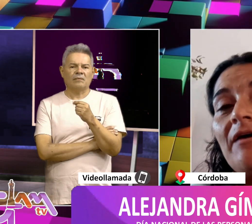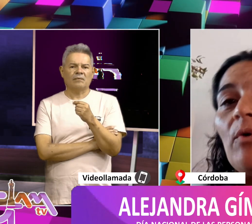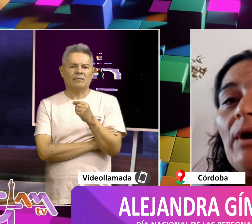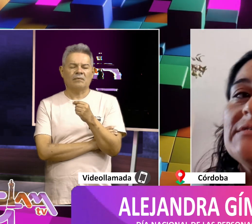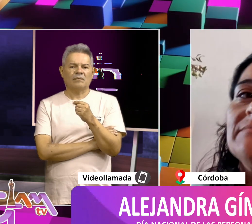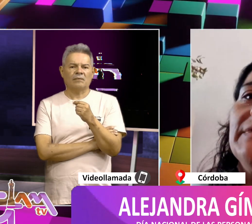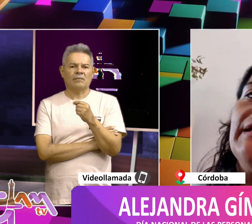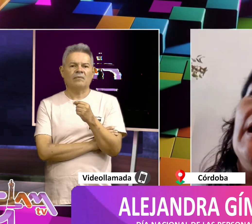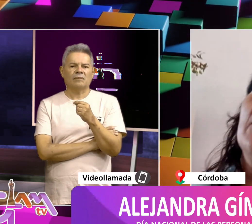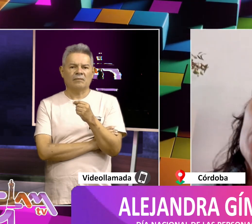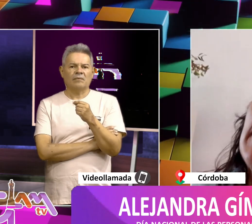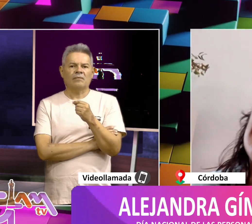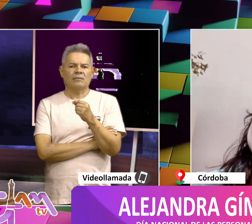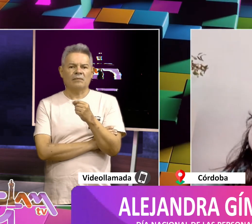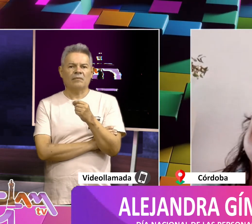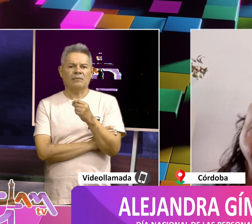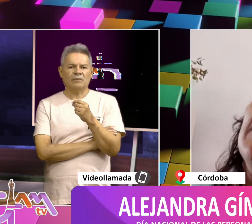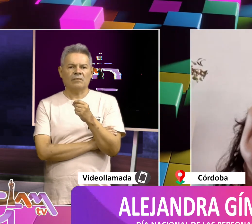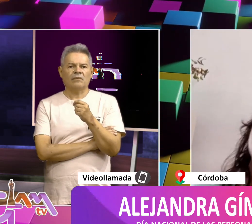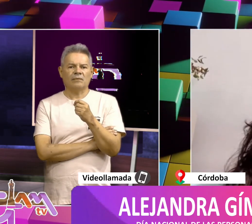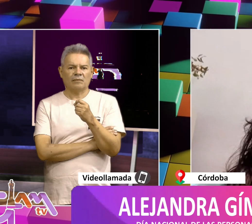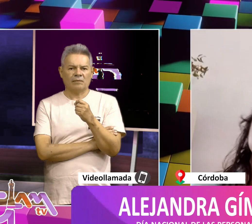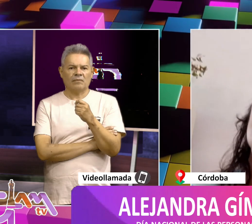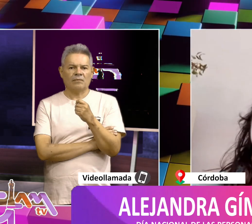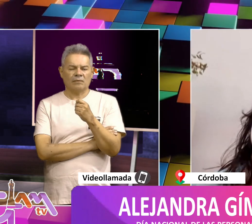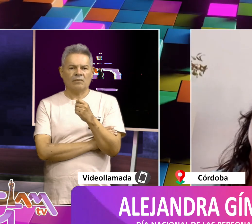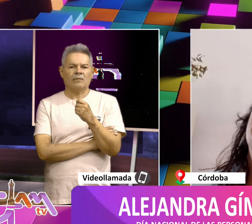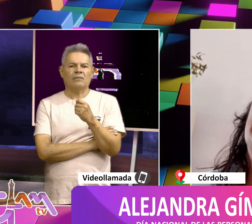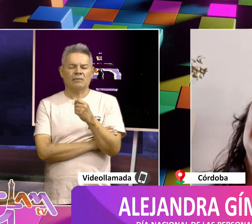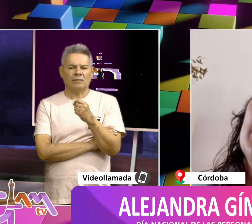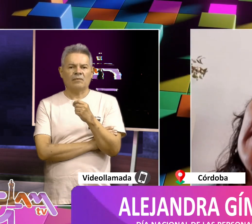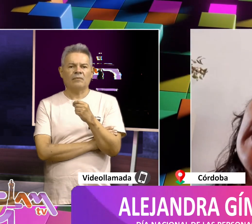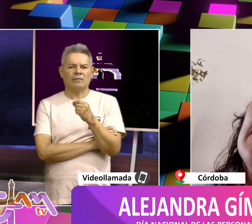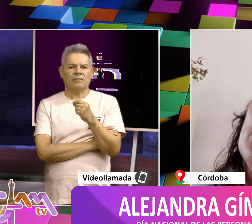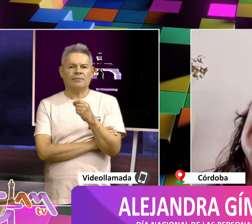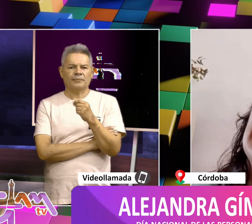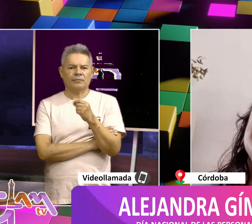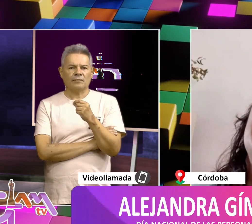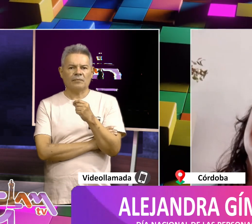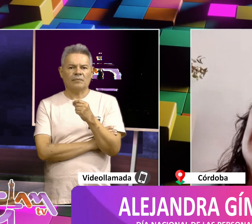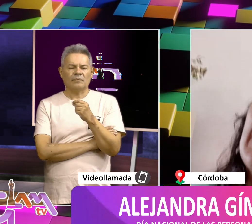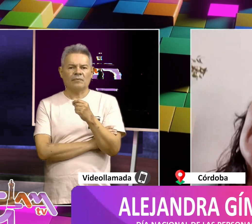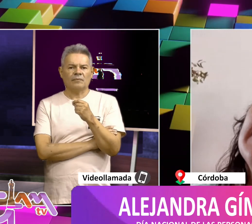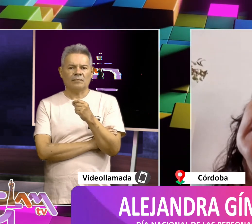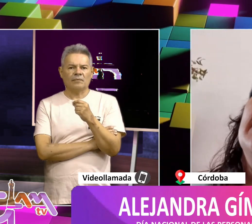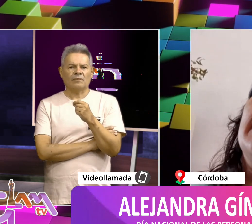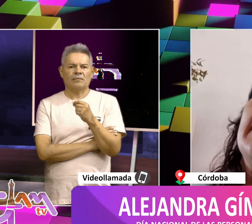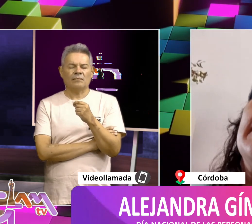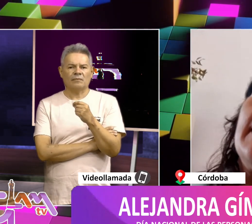las escuelas. En algunas, yo te hablo desde acá, desde Córdoba, en algunas escuelas